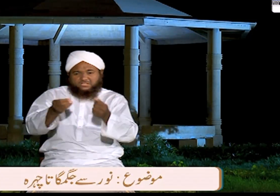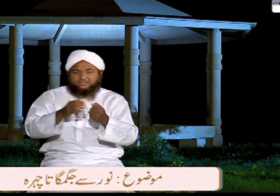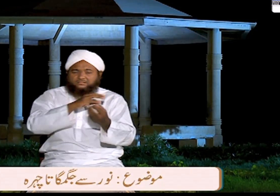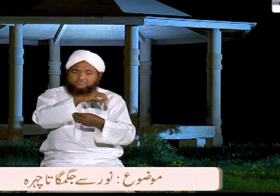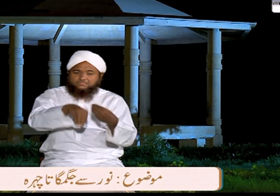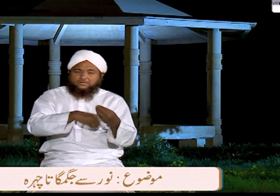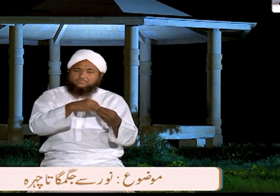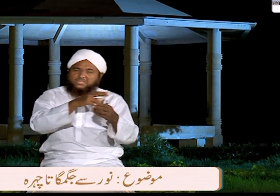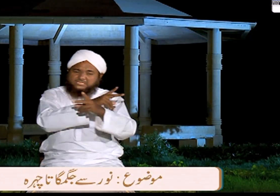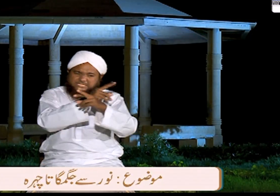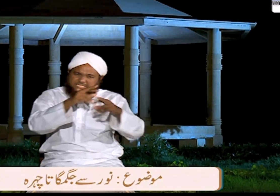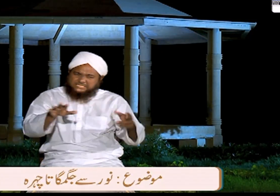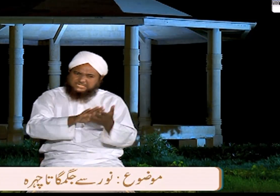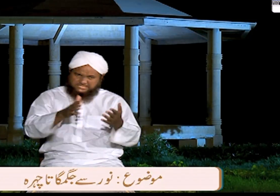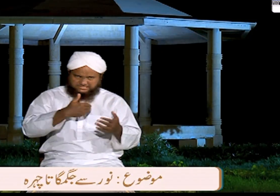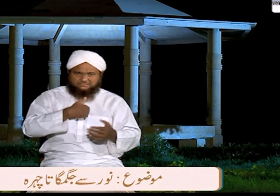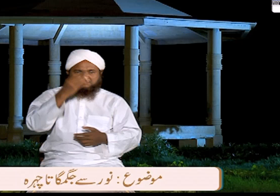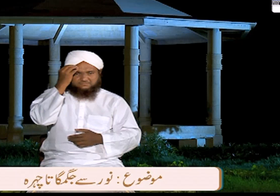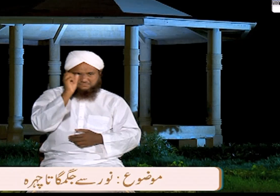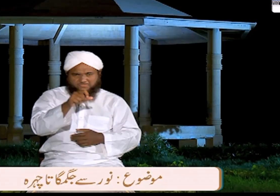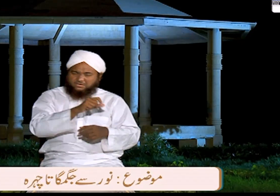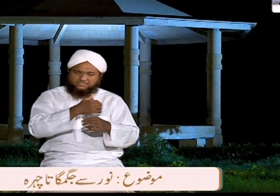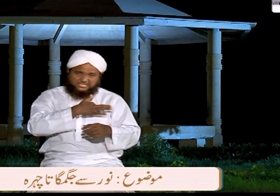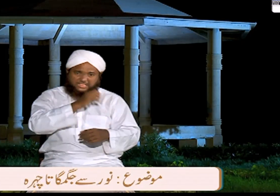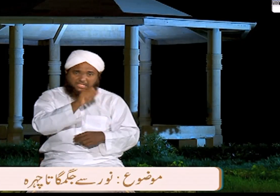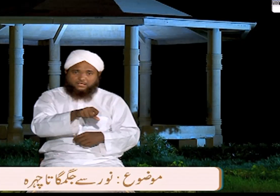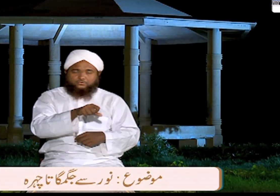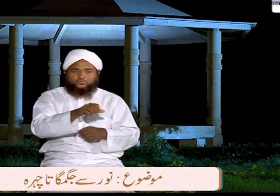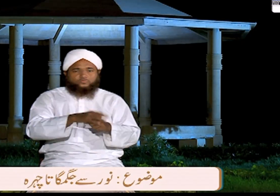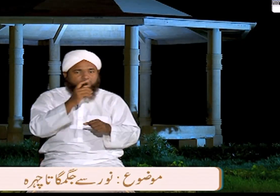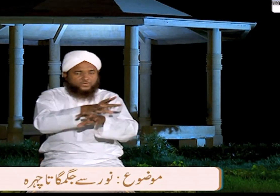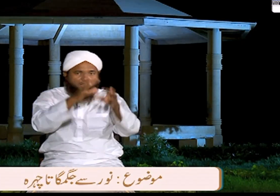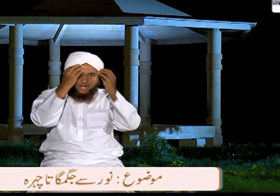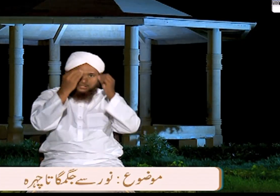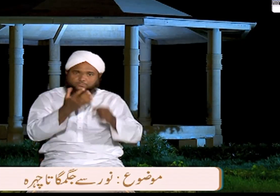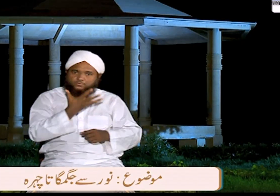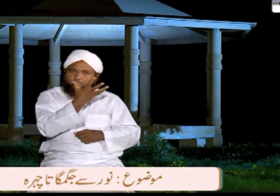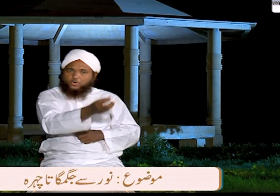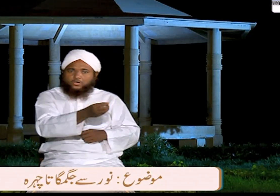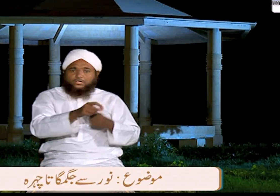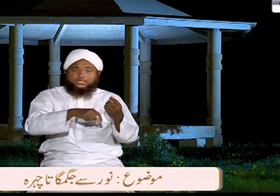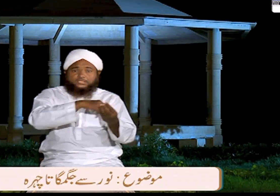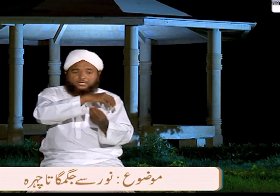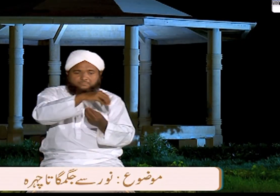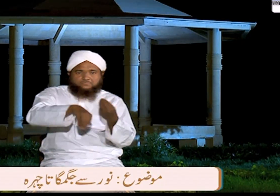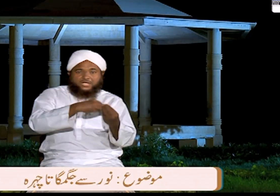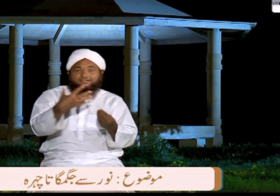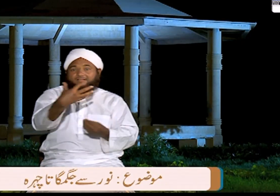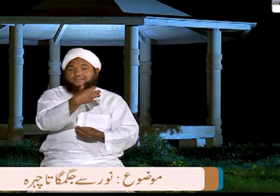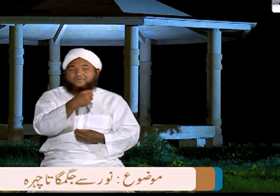وہ بولے تمہاری بیماری کی وجہ بھی یہی بری نیت ہے یہ بات یاد رکھو کہ قابے کا مالک چھپی باتوں